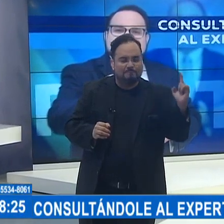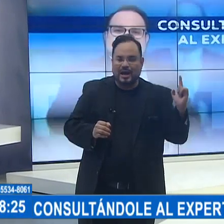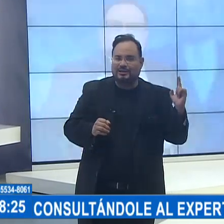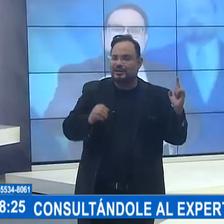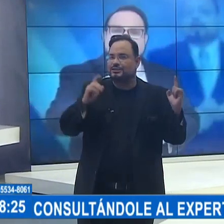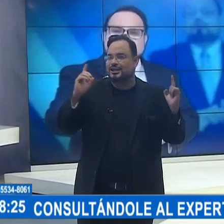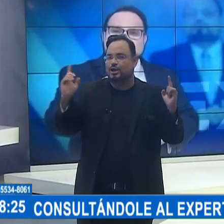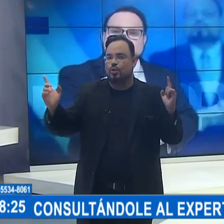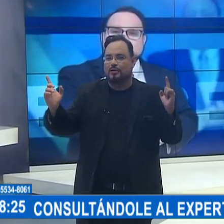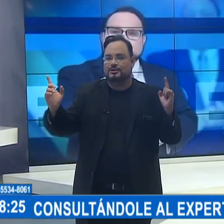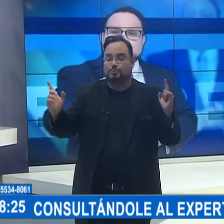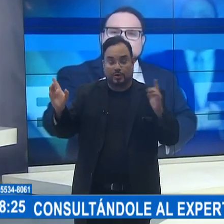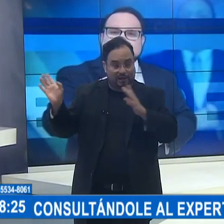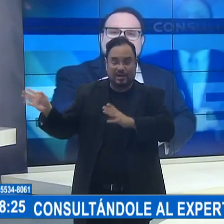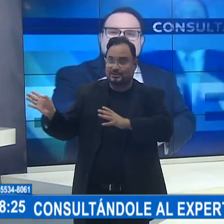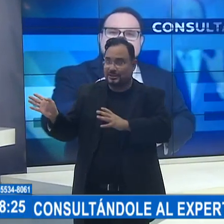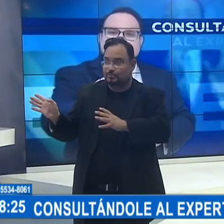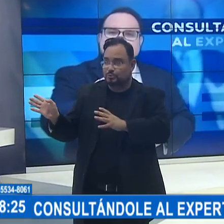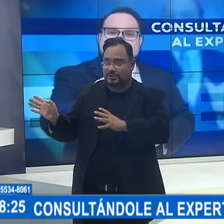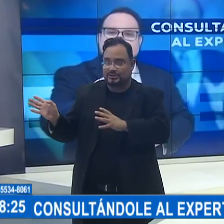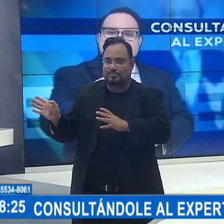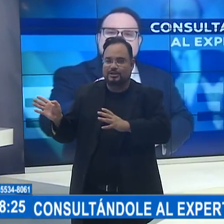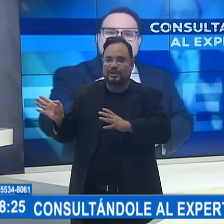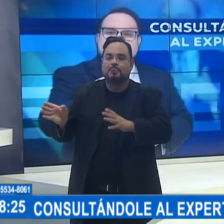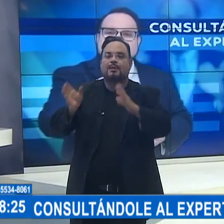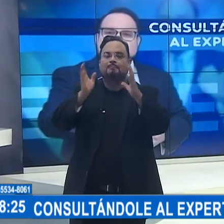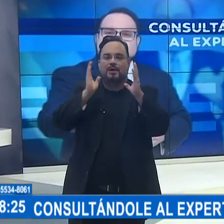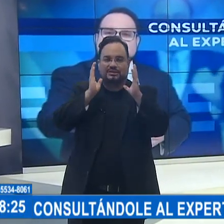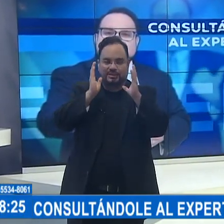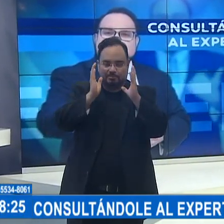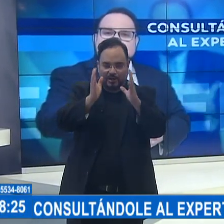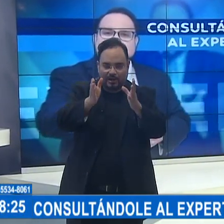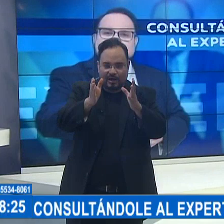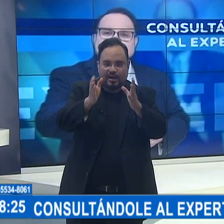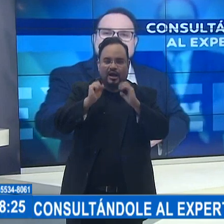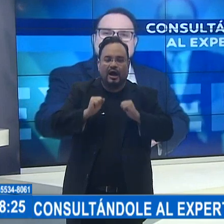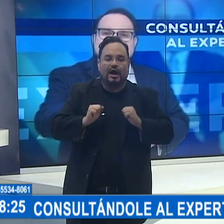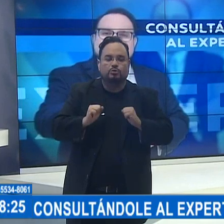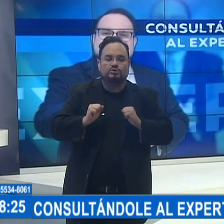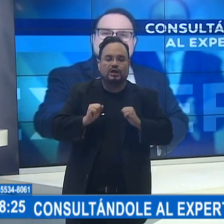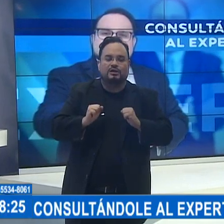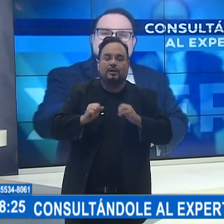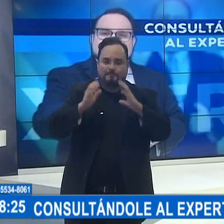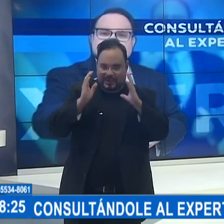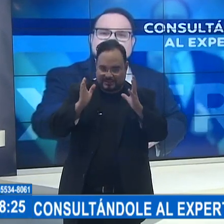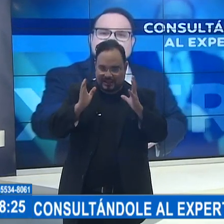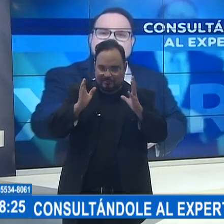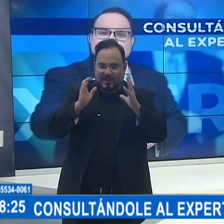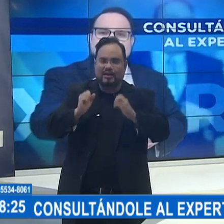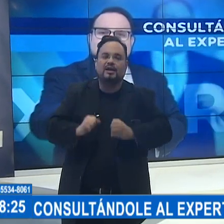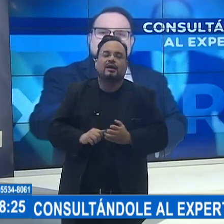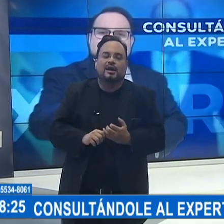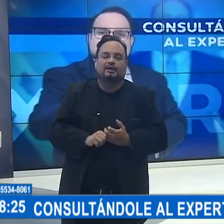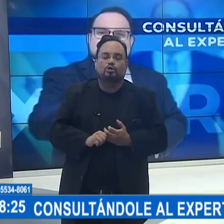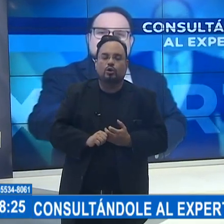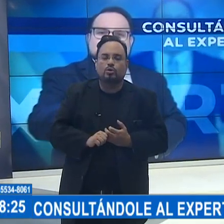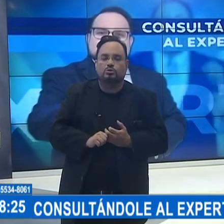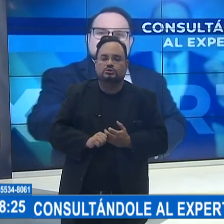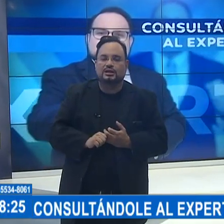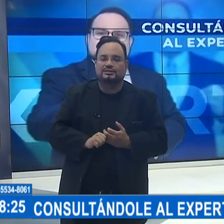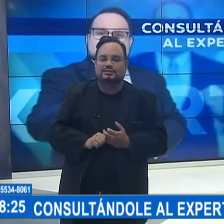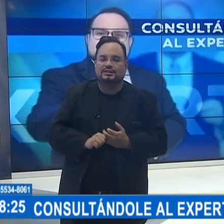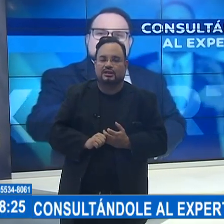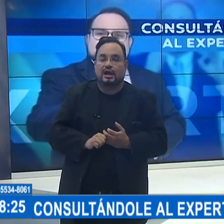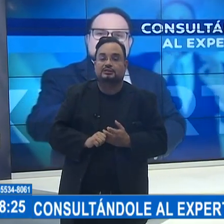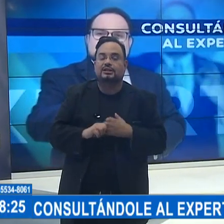usted martes y jueves, porque aquí estamos precisamente para servirle a usted, para servirle en todo lo